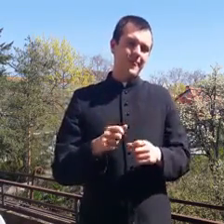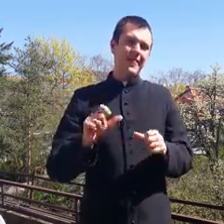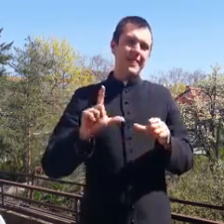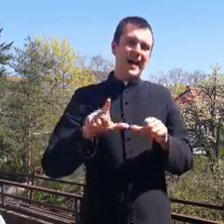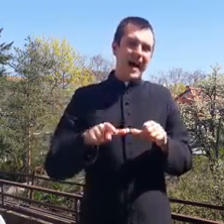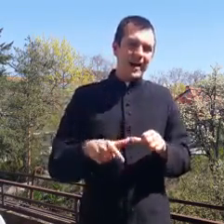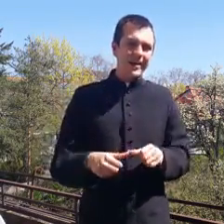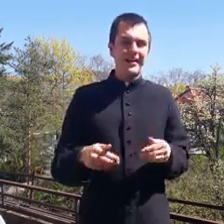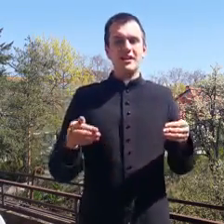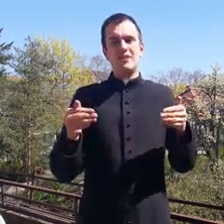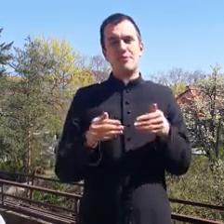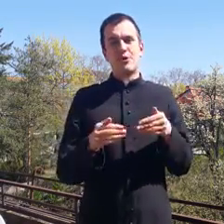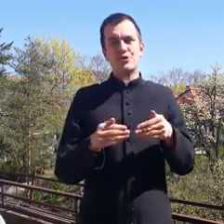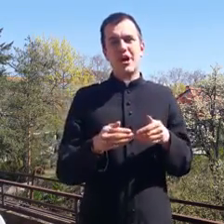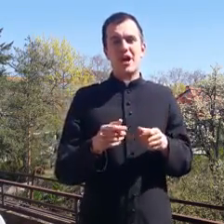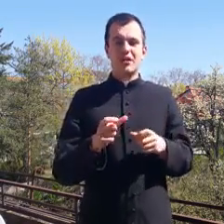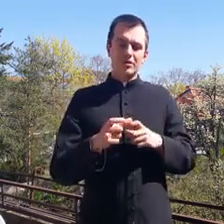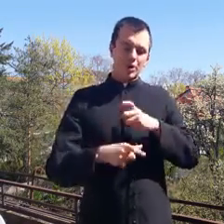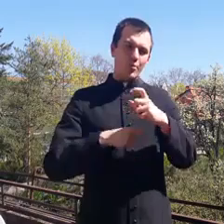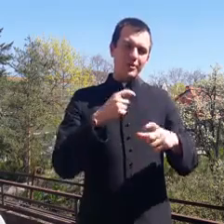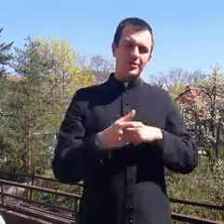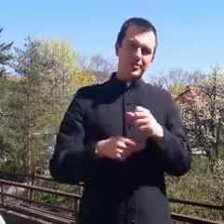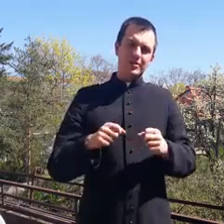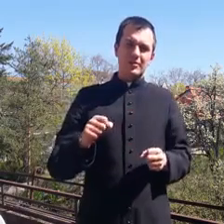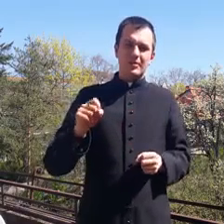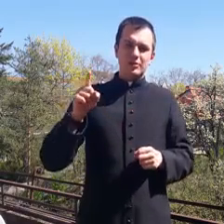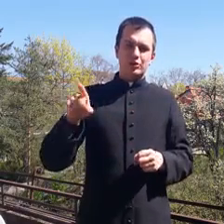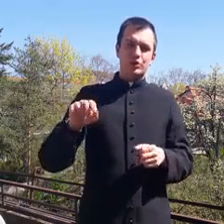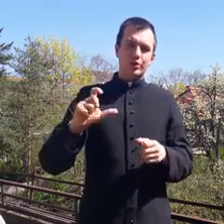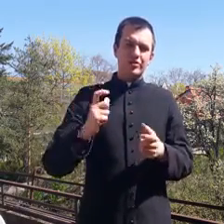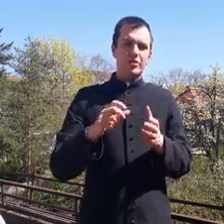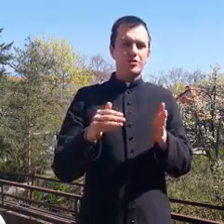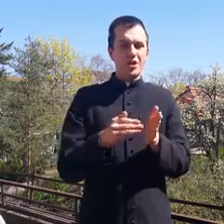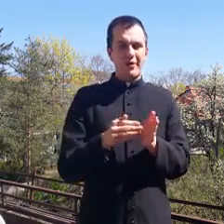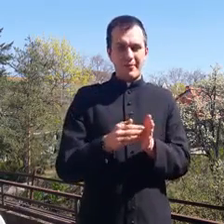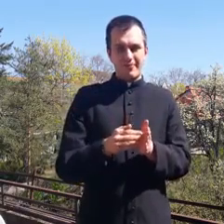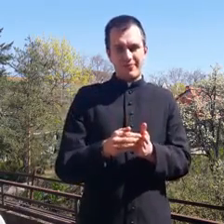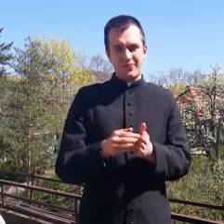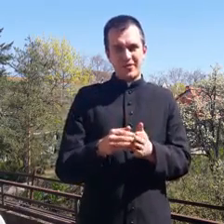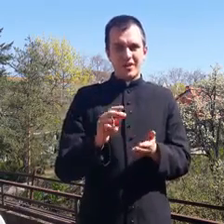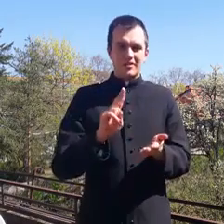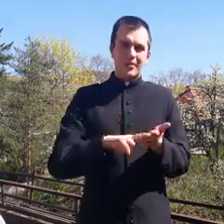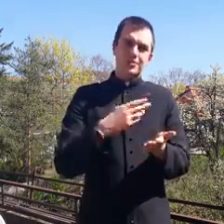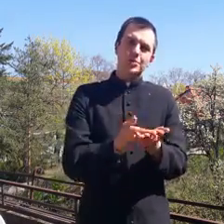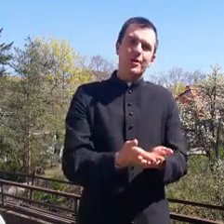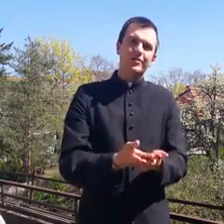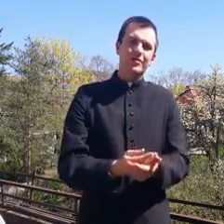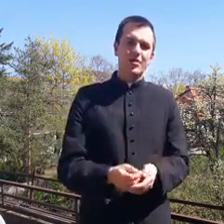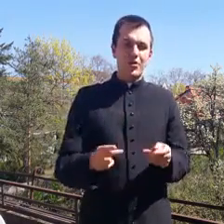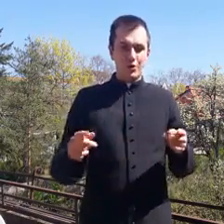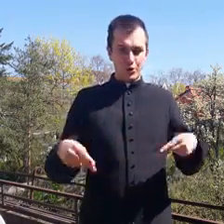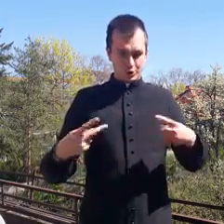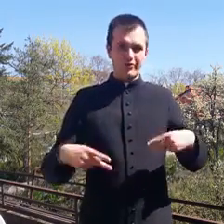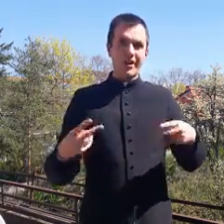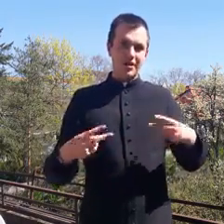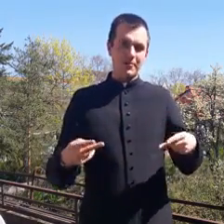ale można zrobić to co trzeba na przykład gotowanie